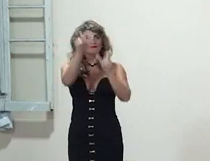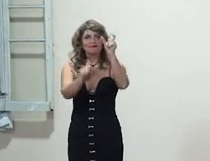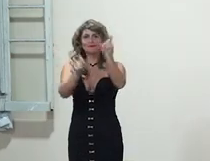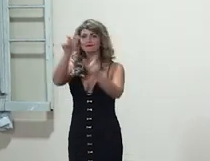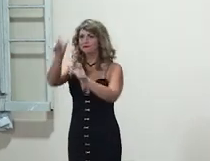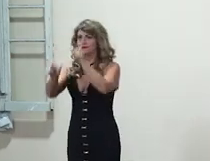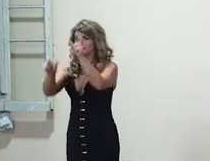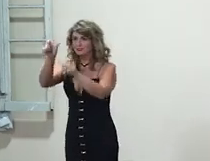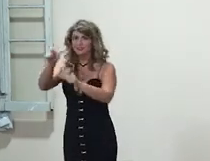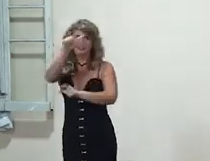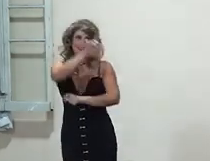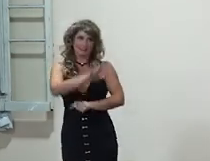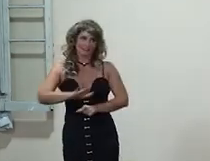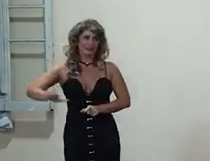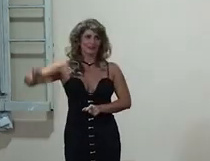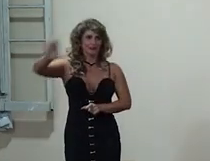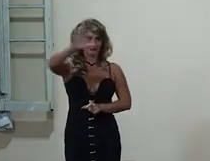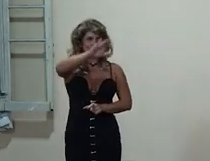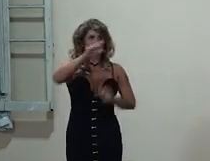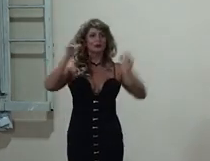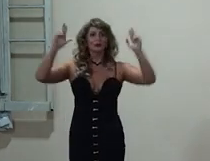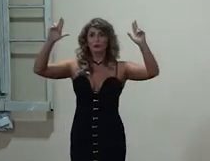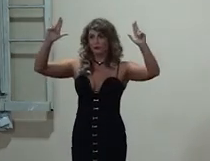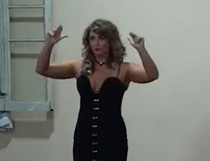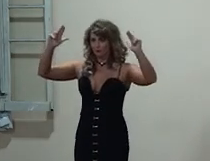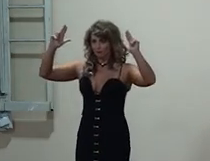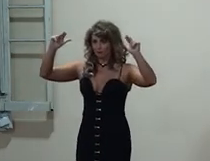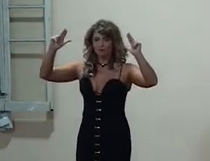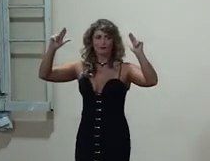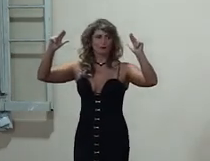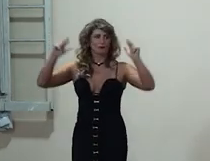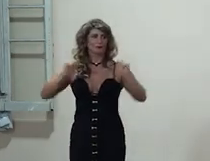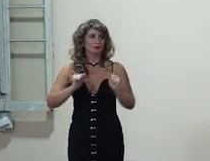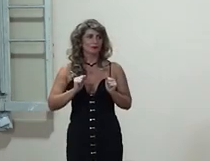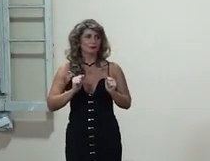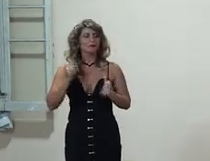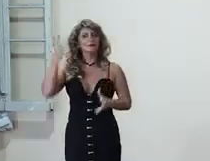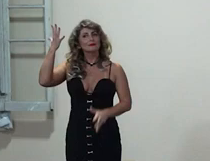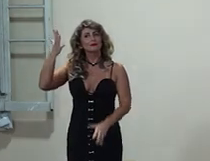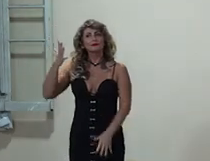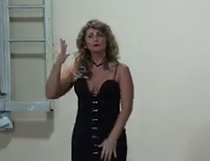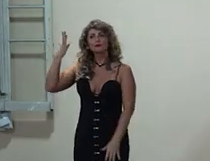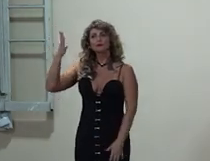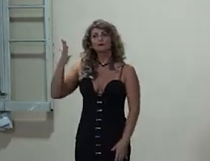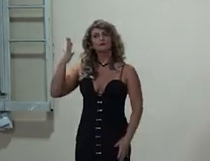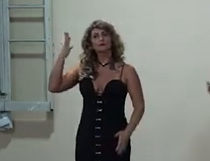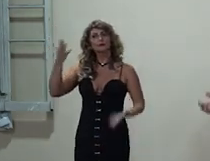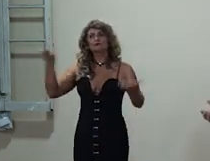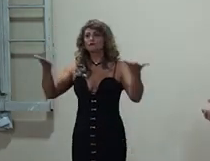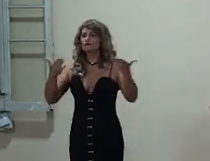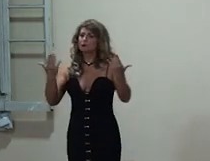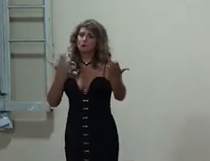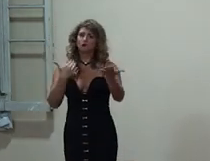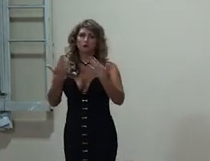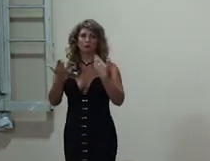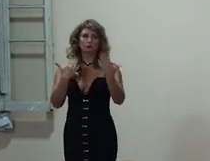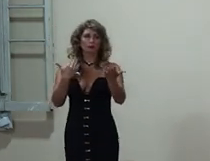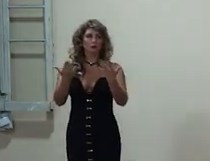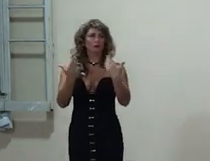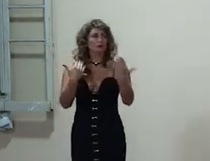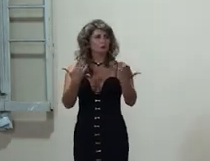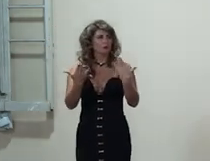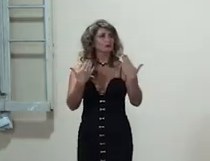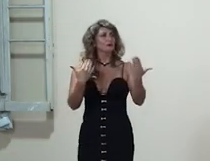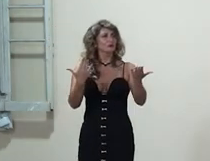todos. O tema da minha palestra hoje, da minha conversa, na verdade,